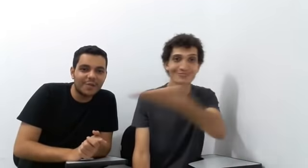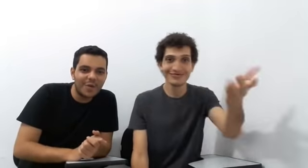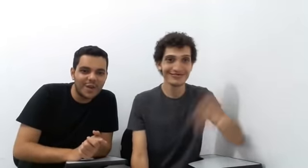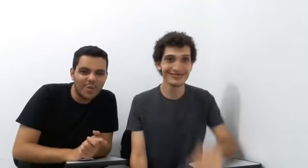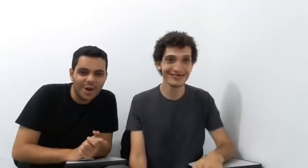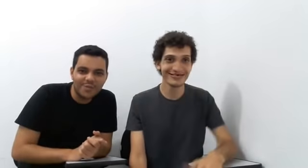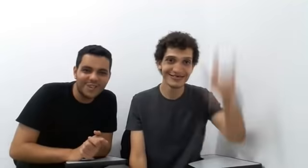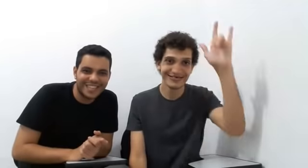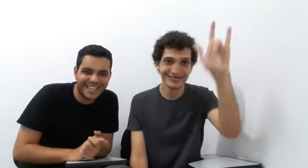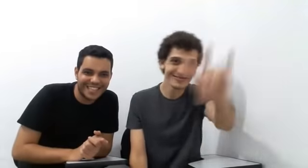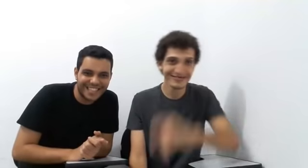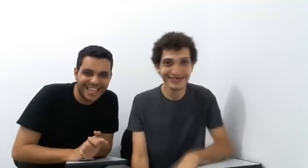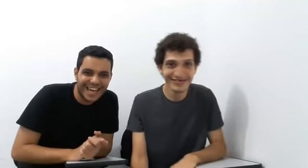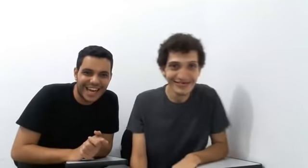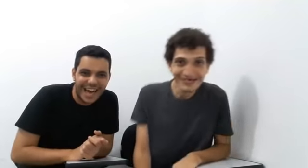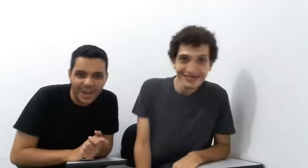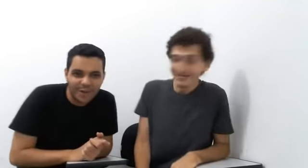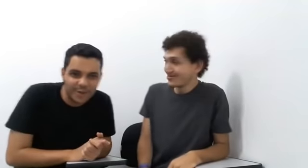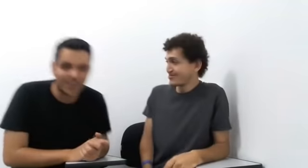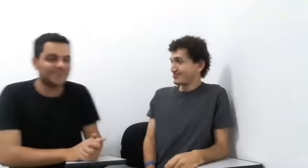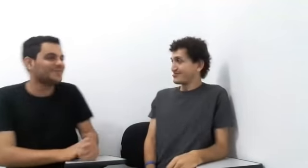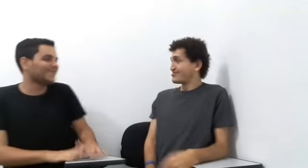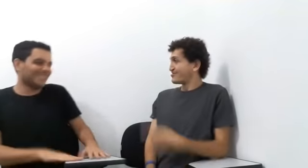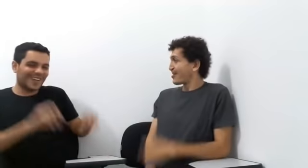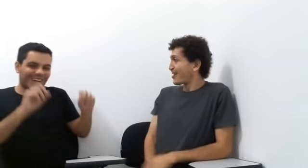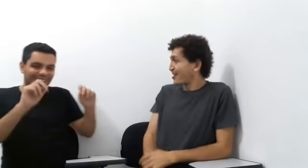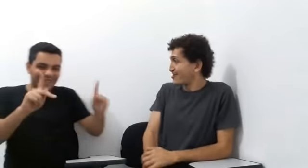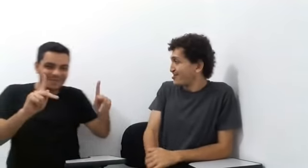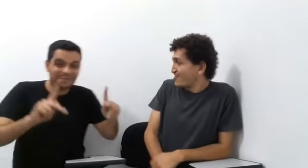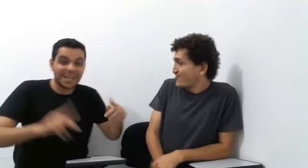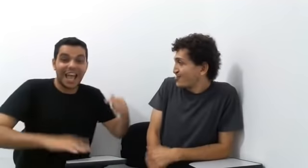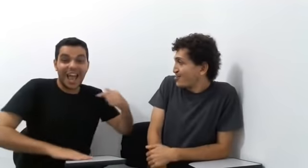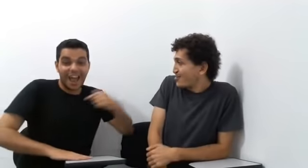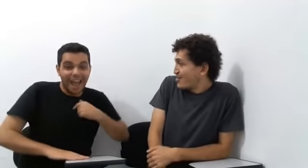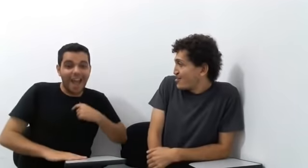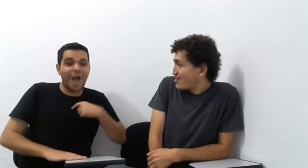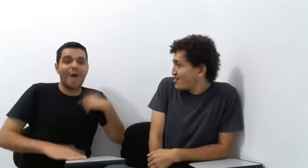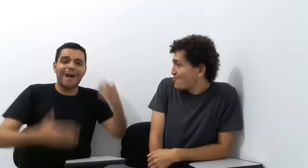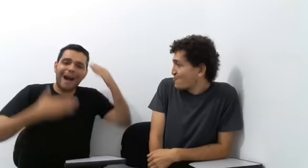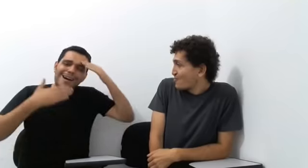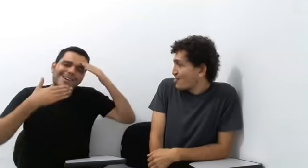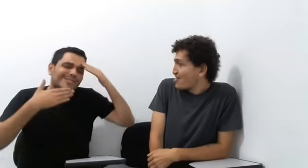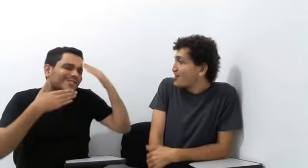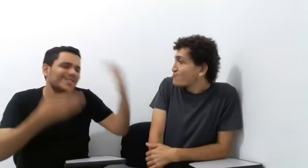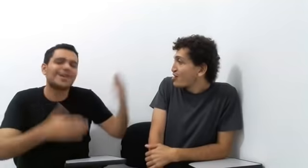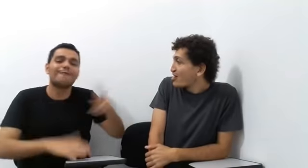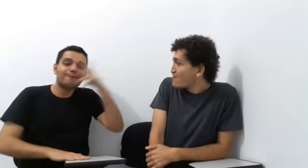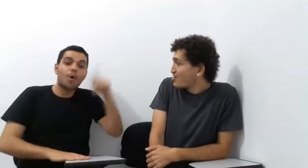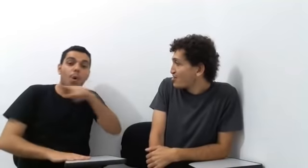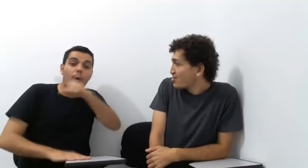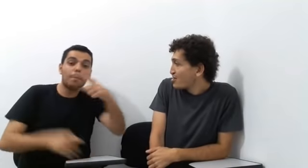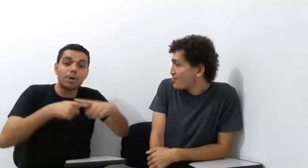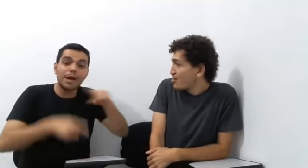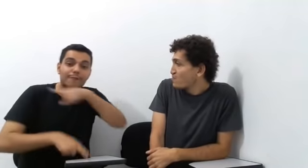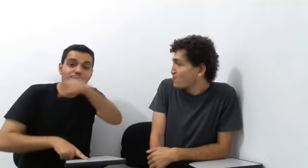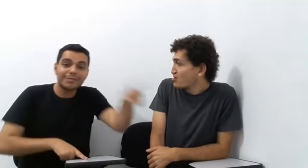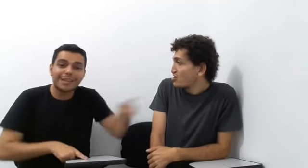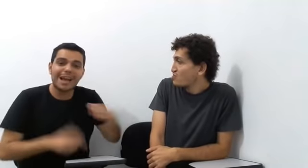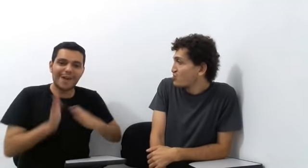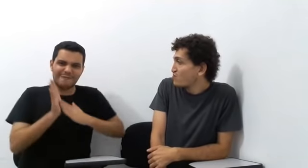Eu amo vocês. I love you. Ok. Eu queria muito agradecer, né, vocês, porque